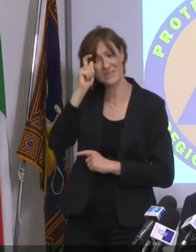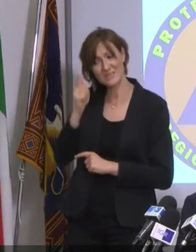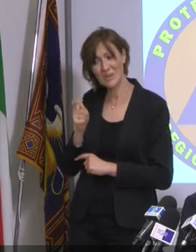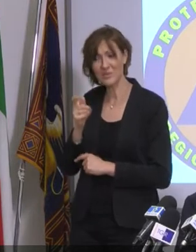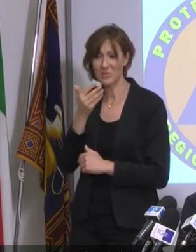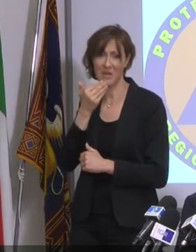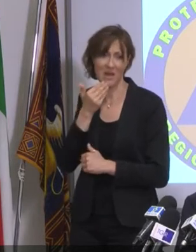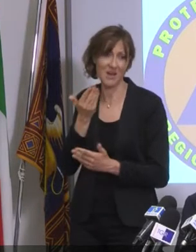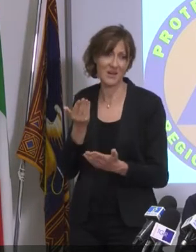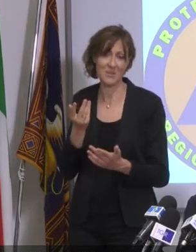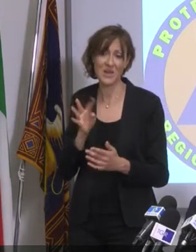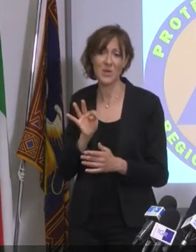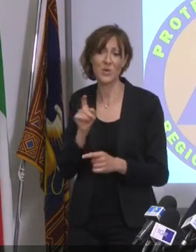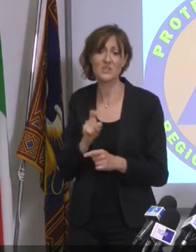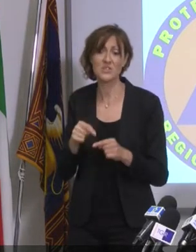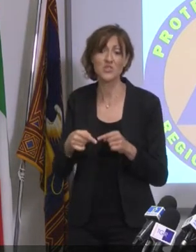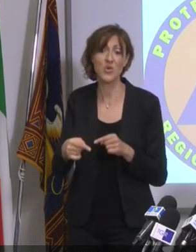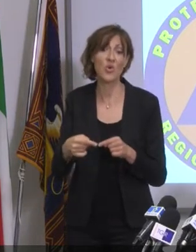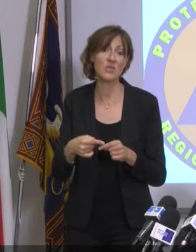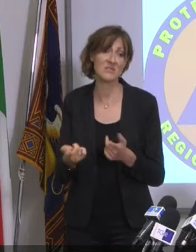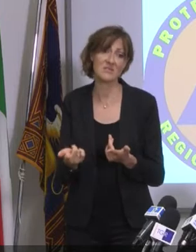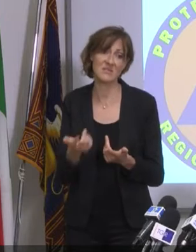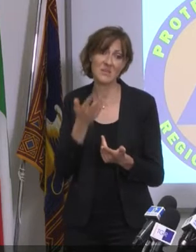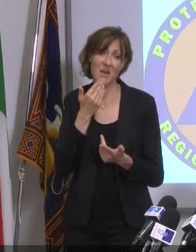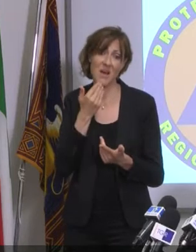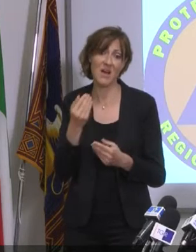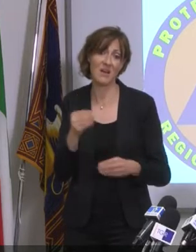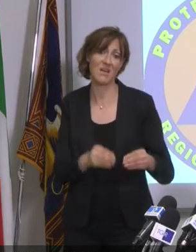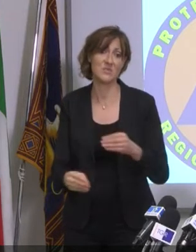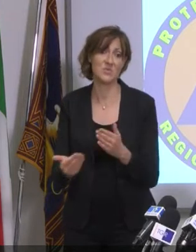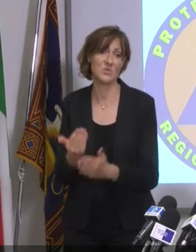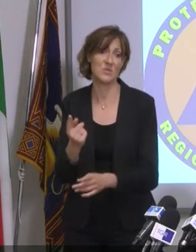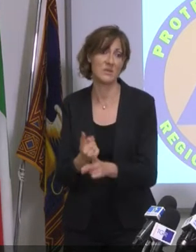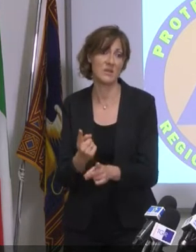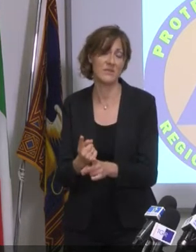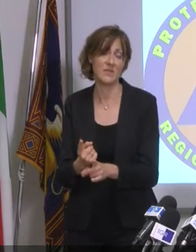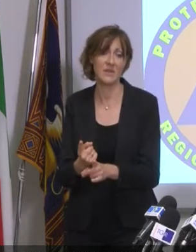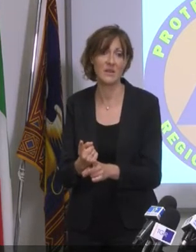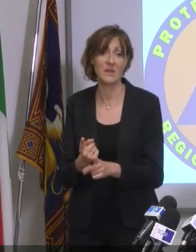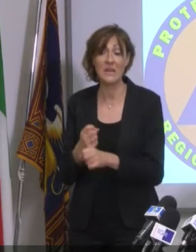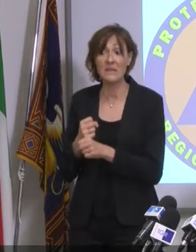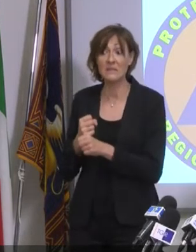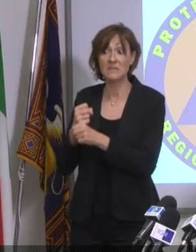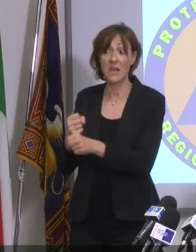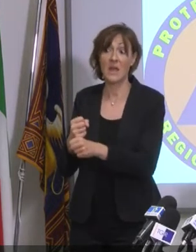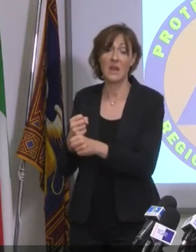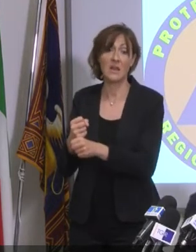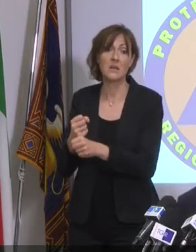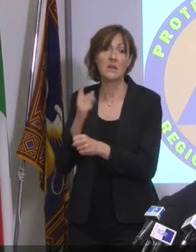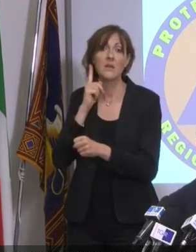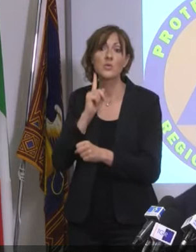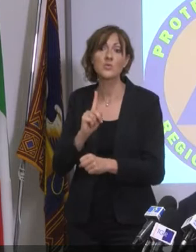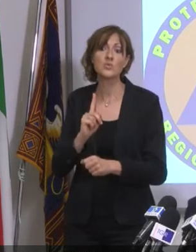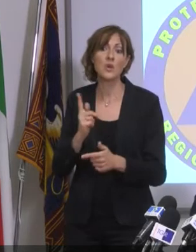dei venti a 40 giorni dall'elezione fare una noia e le deleghe e non so se le distribuirò le